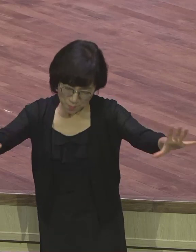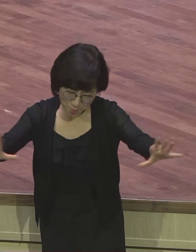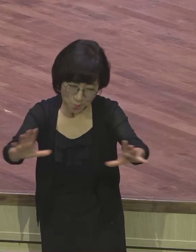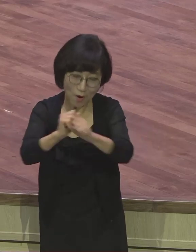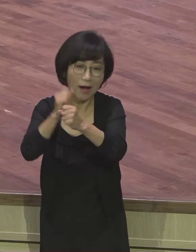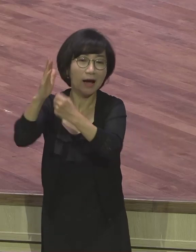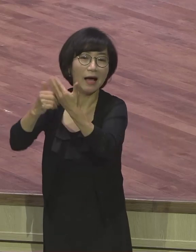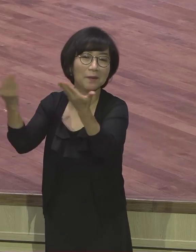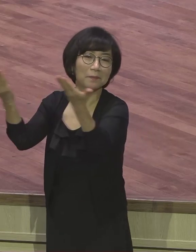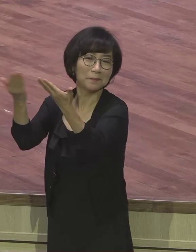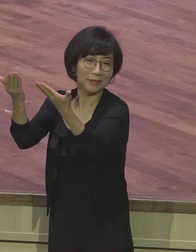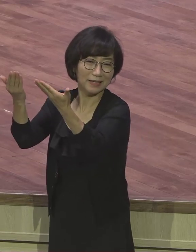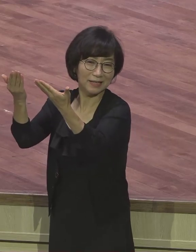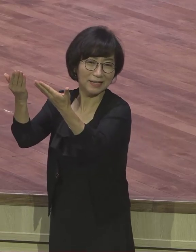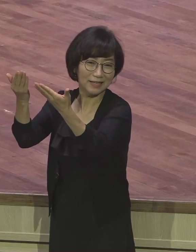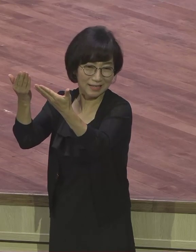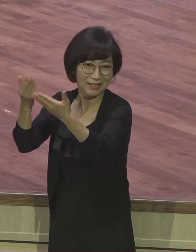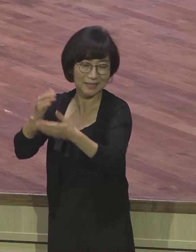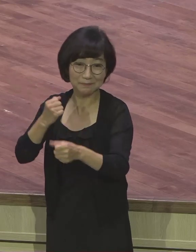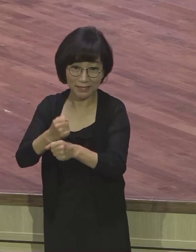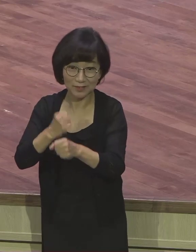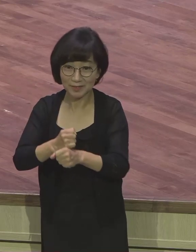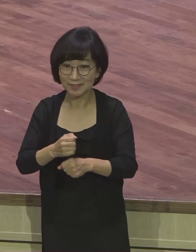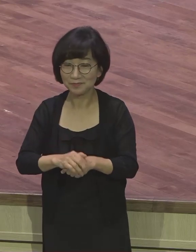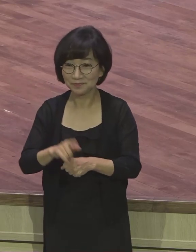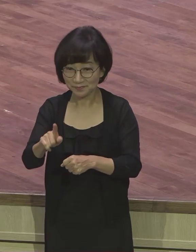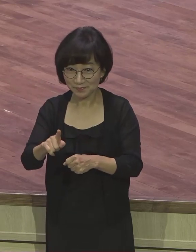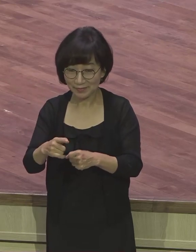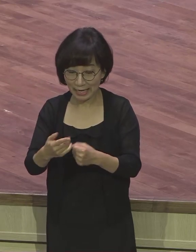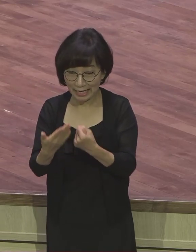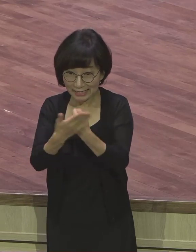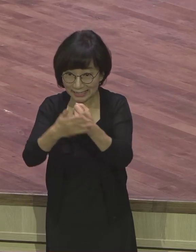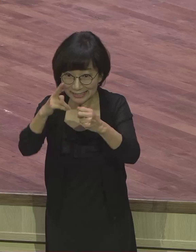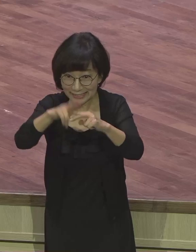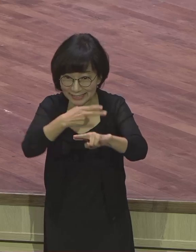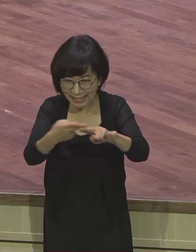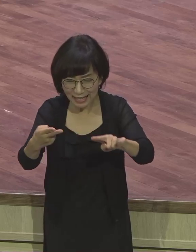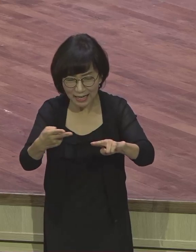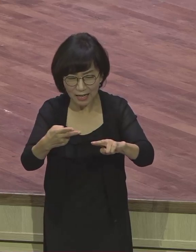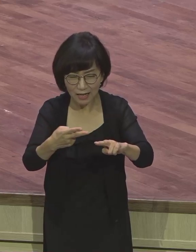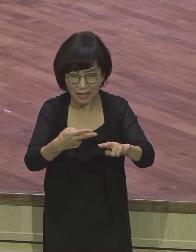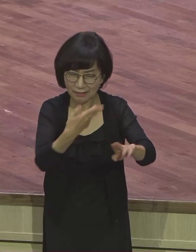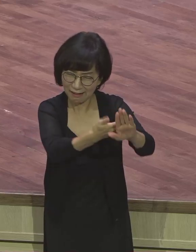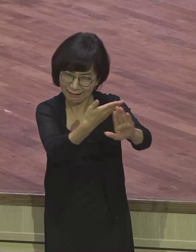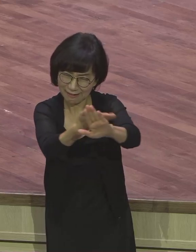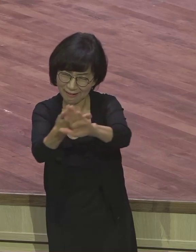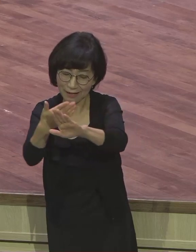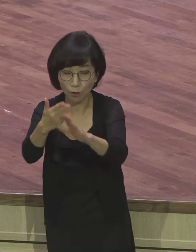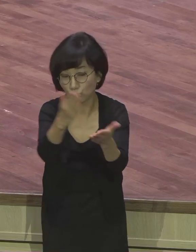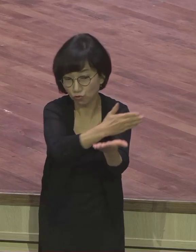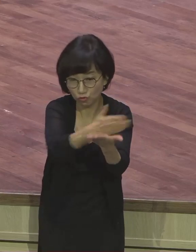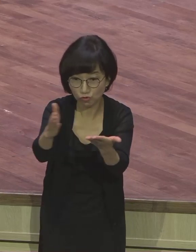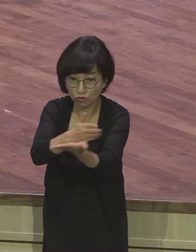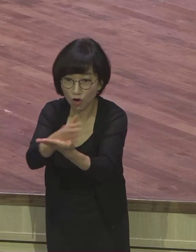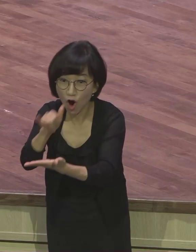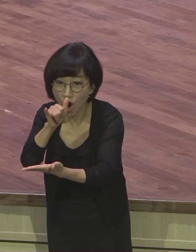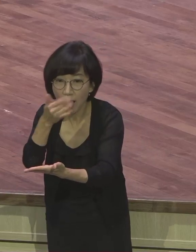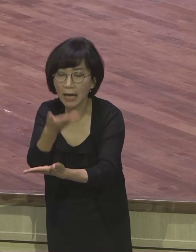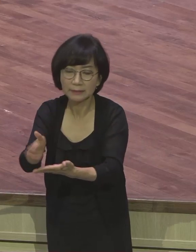하셨어요. 특별히 하나님의 은사는 구별되지만 차별은 없는 거예요. 구별을 합니다.